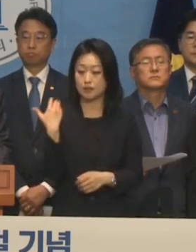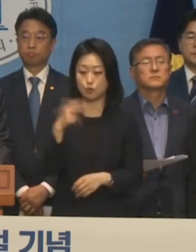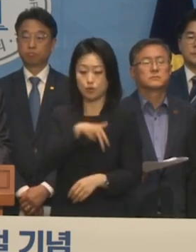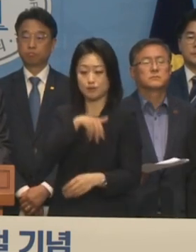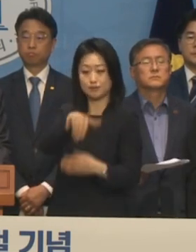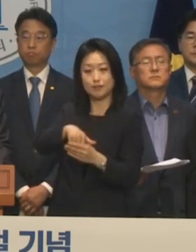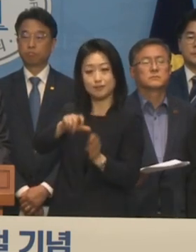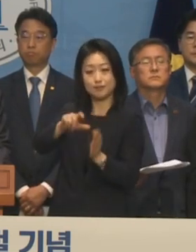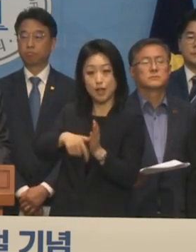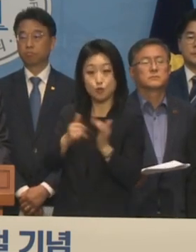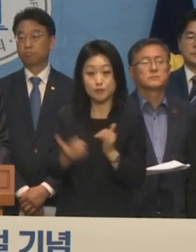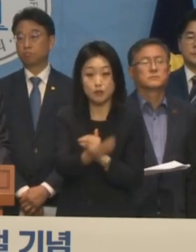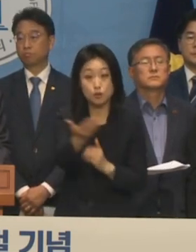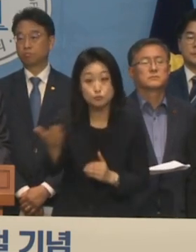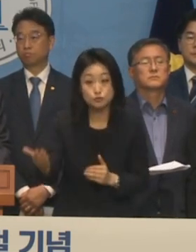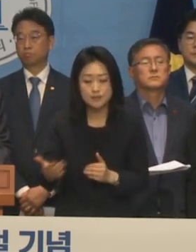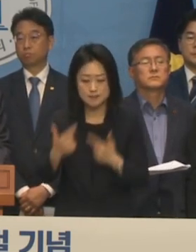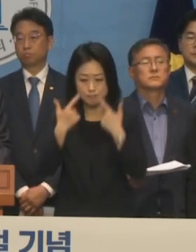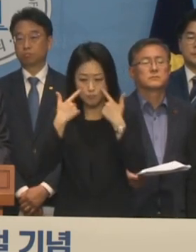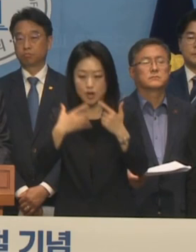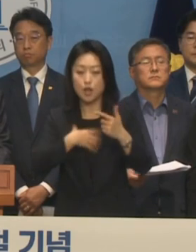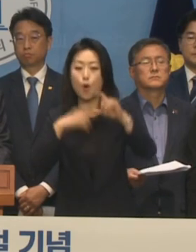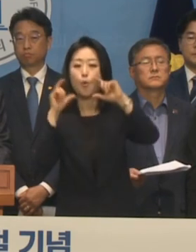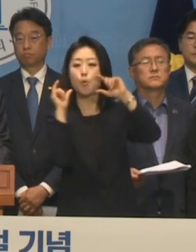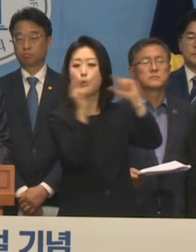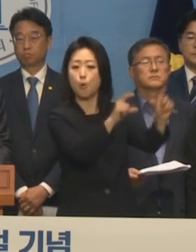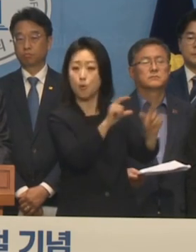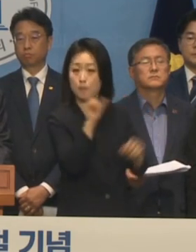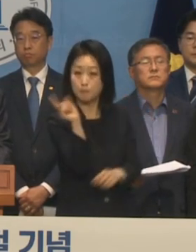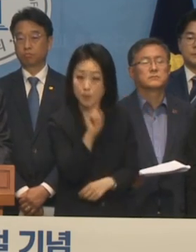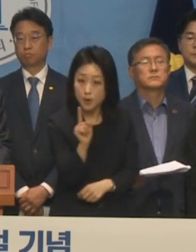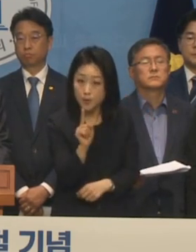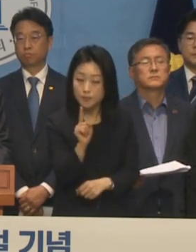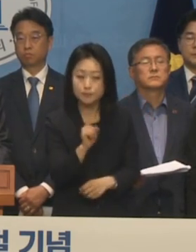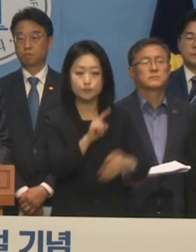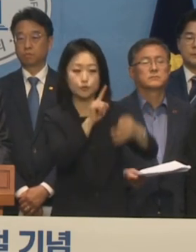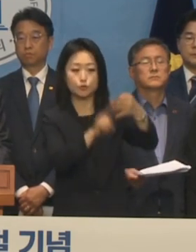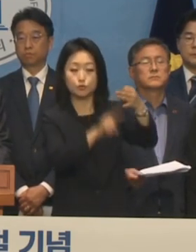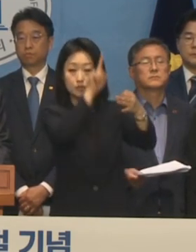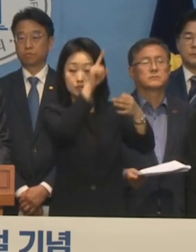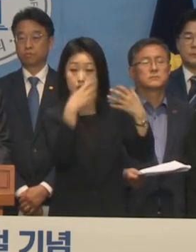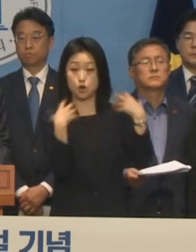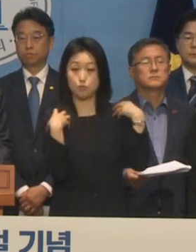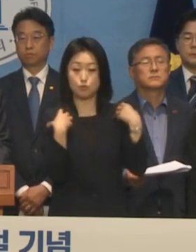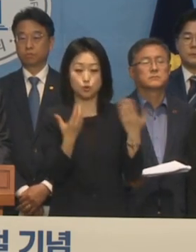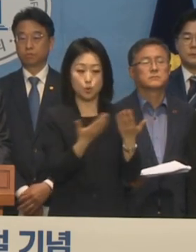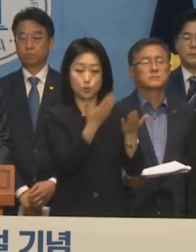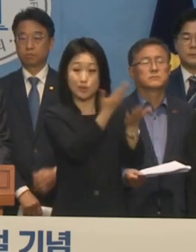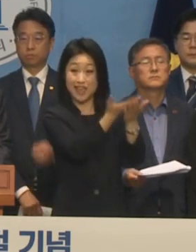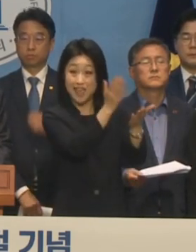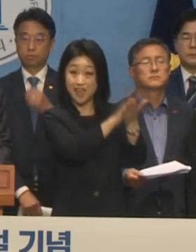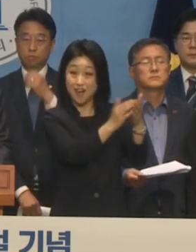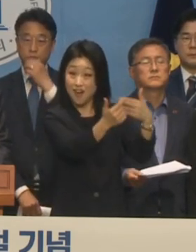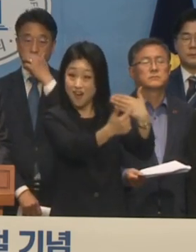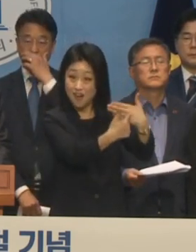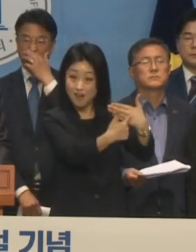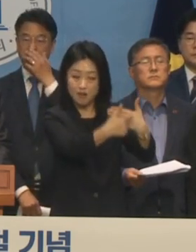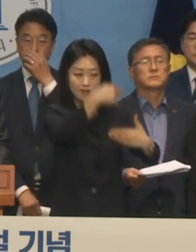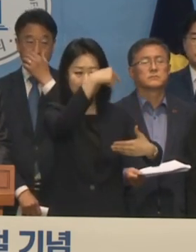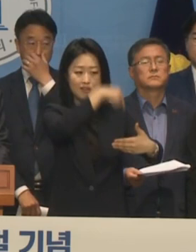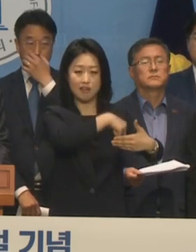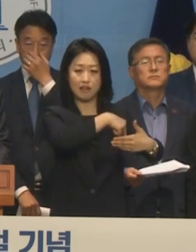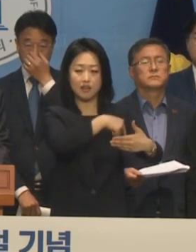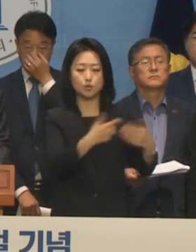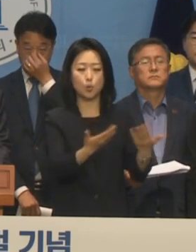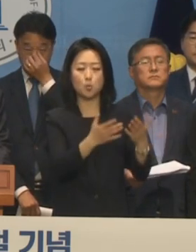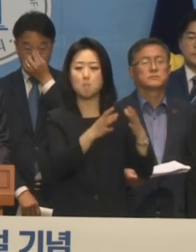총선을 국민들은 분명히 경고했습니다. 윤석열 정부는 노동개혁이라 말하지만 오히려 노동